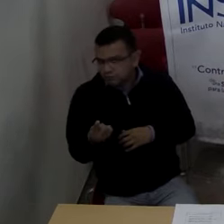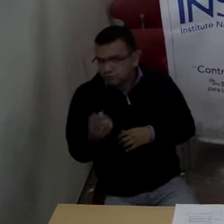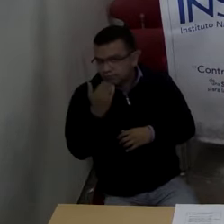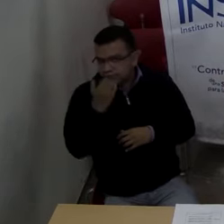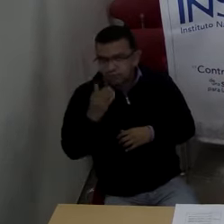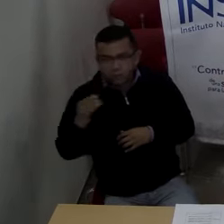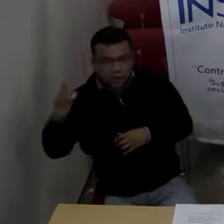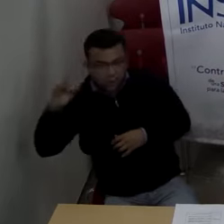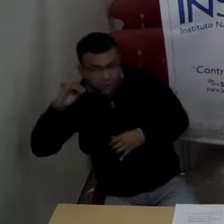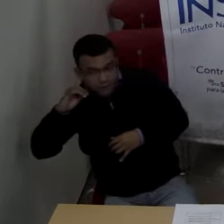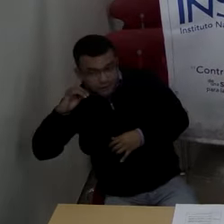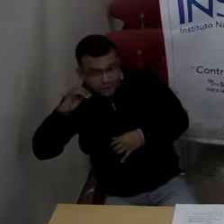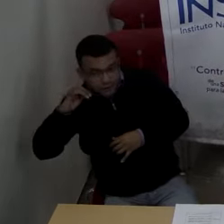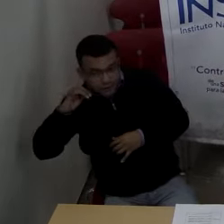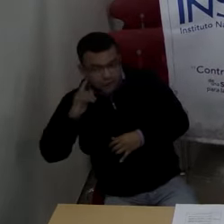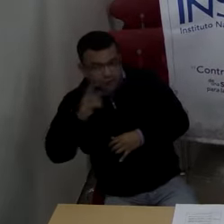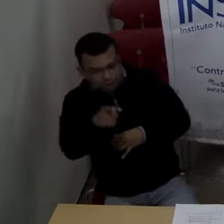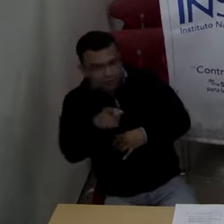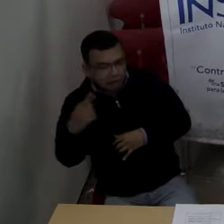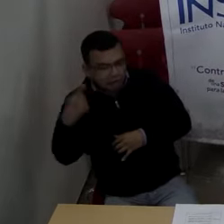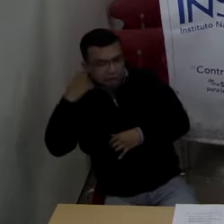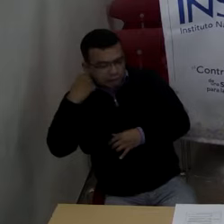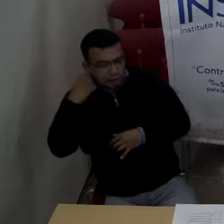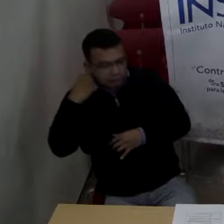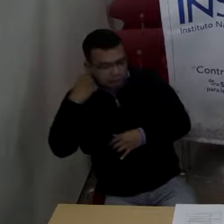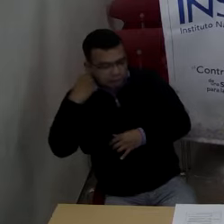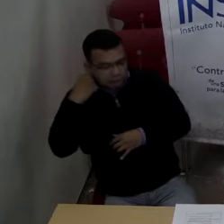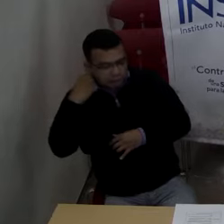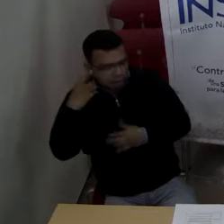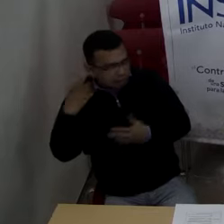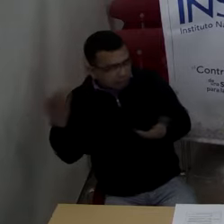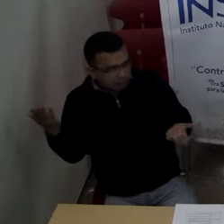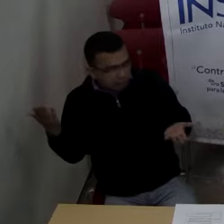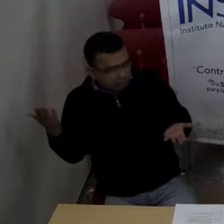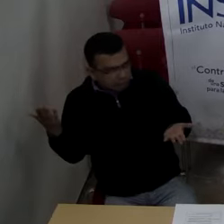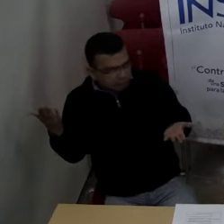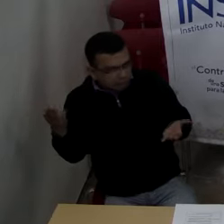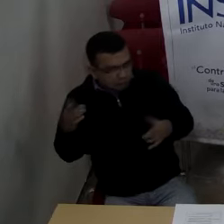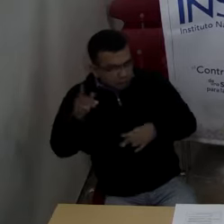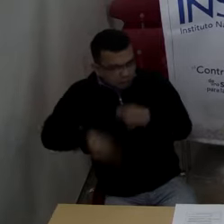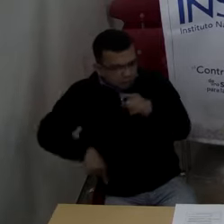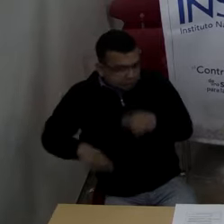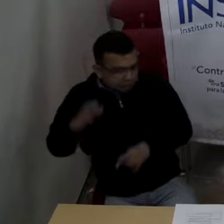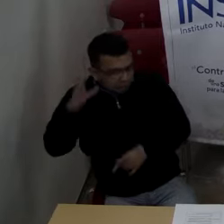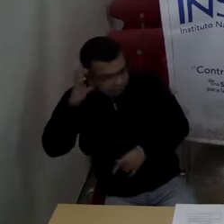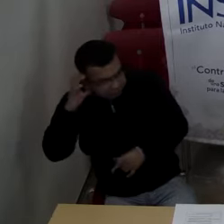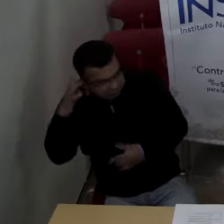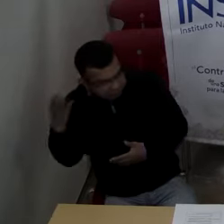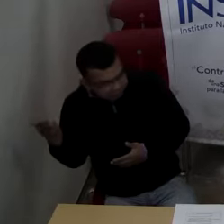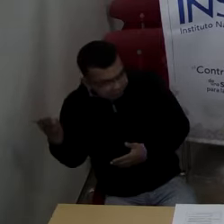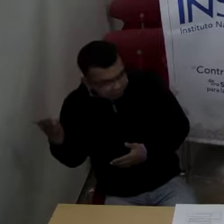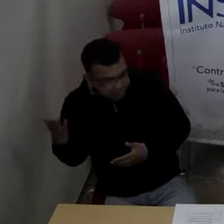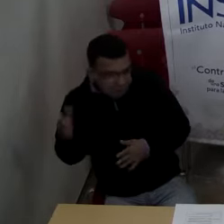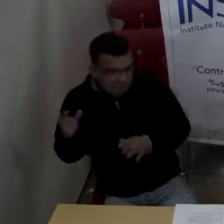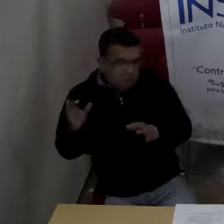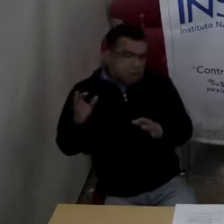oye, pero no escucha, o escucha cuando quiere, o lo que le conviene. ¿Por qué? Porque